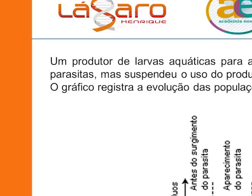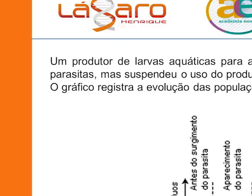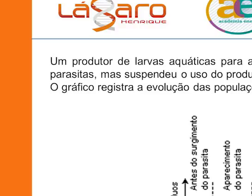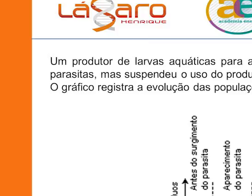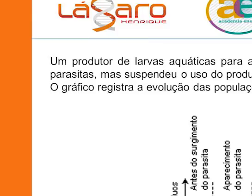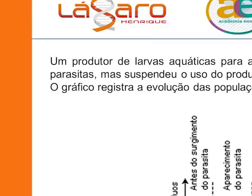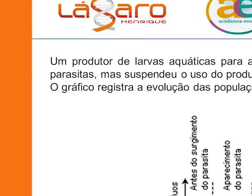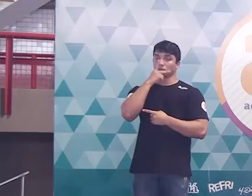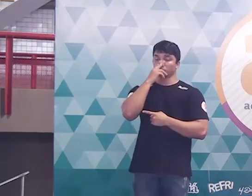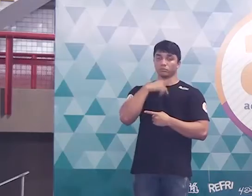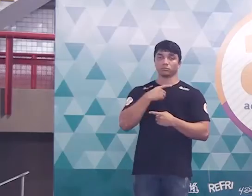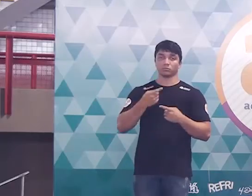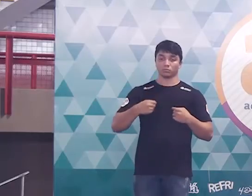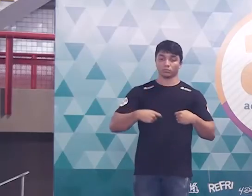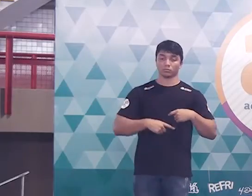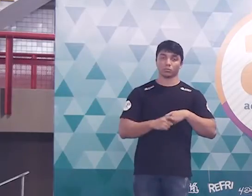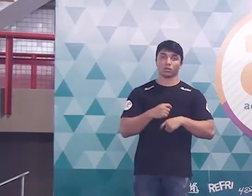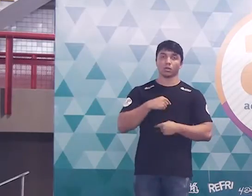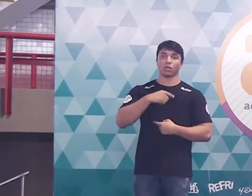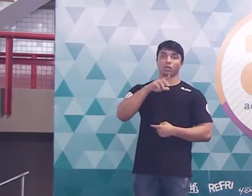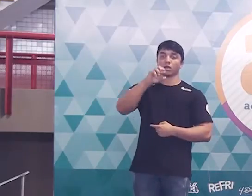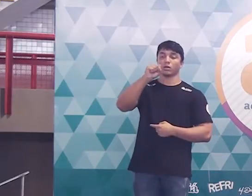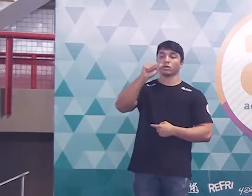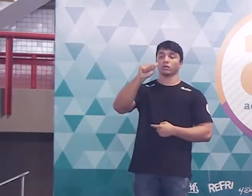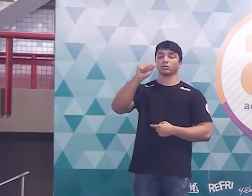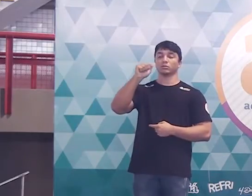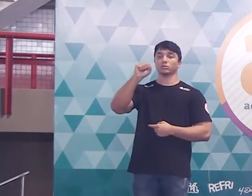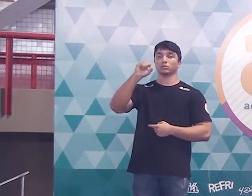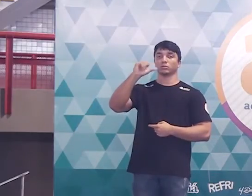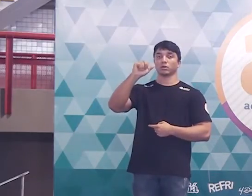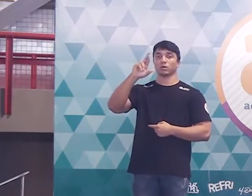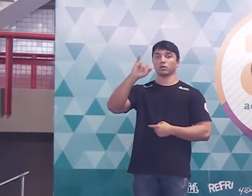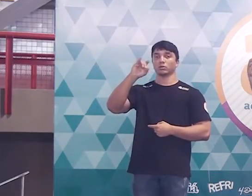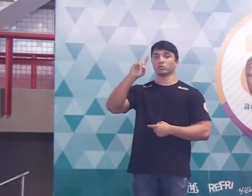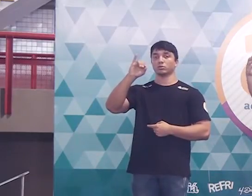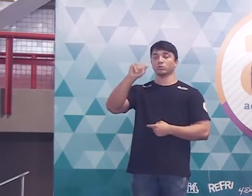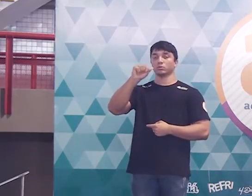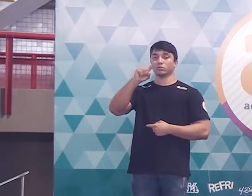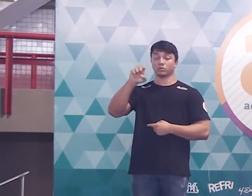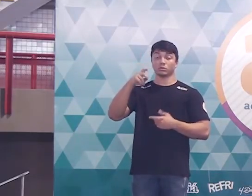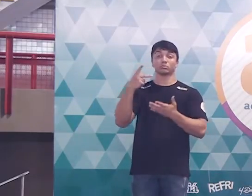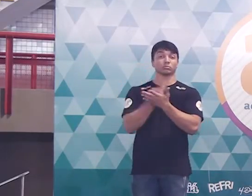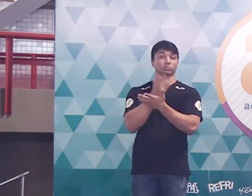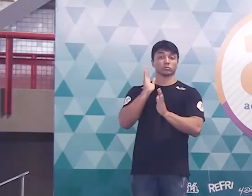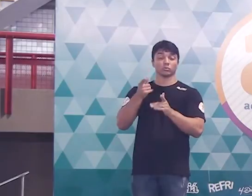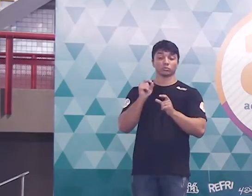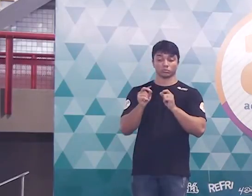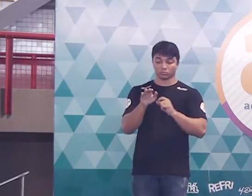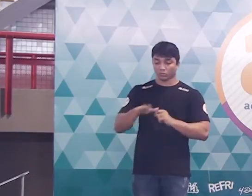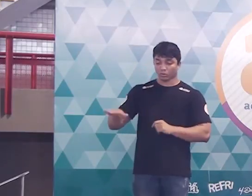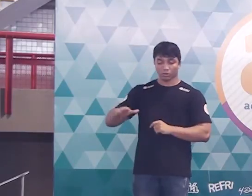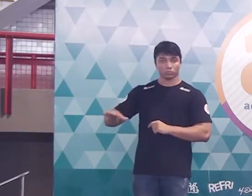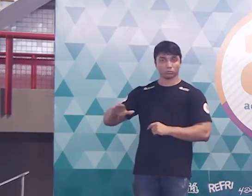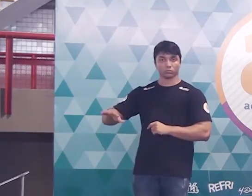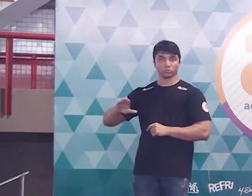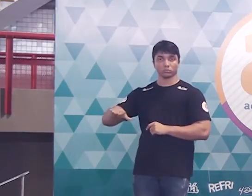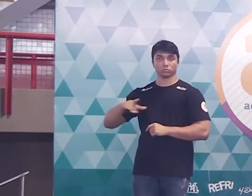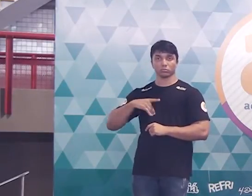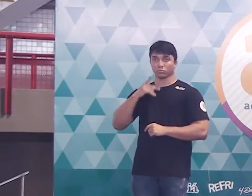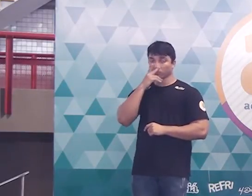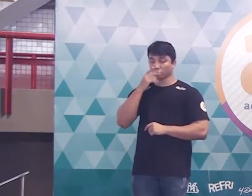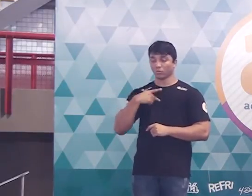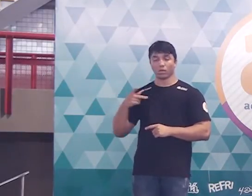que tem ascaridíase, já aconteceram casos de crianças estarem